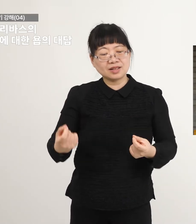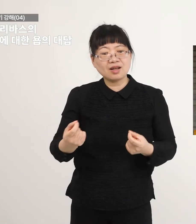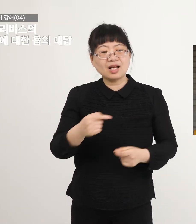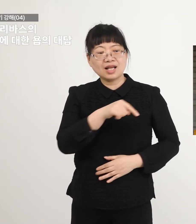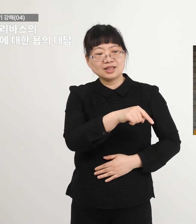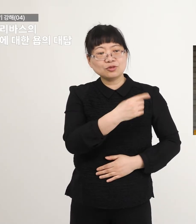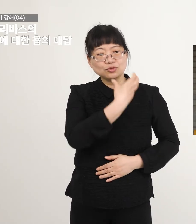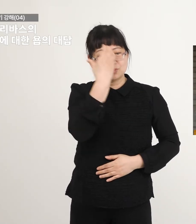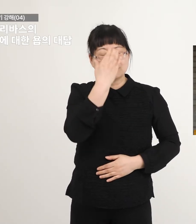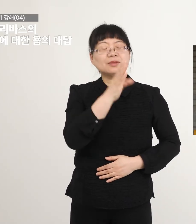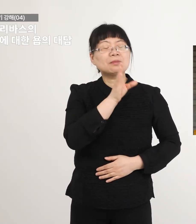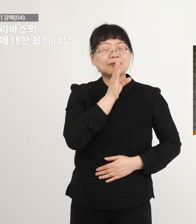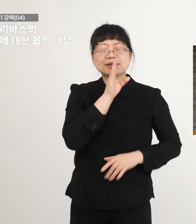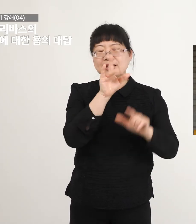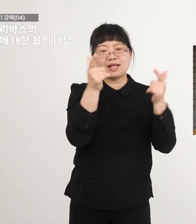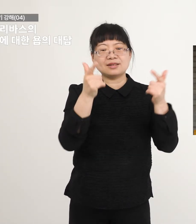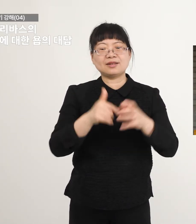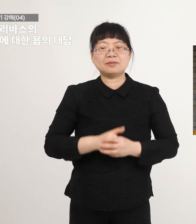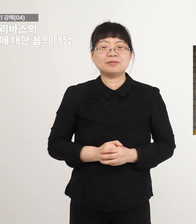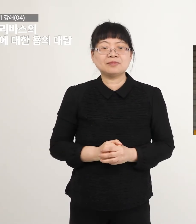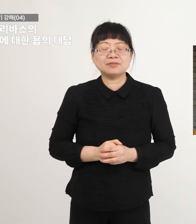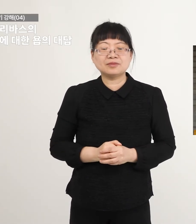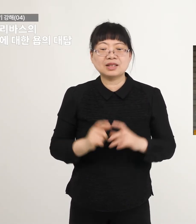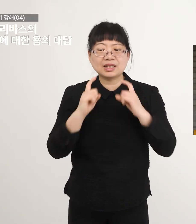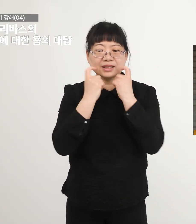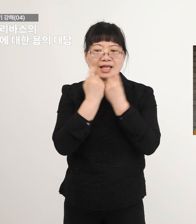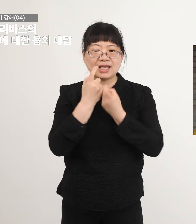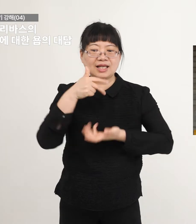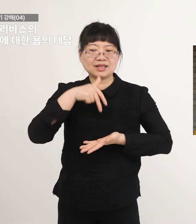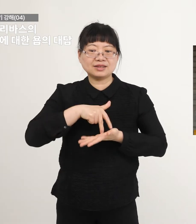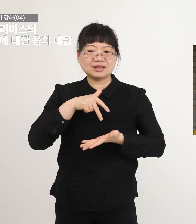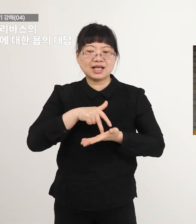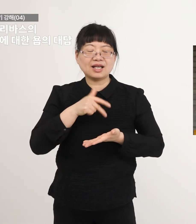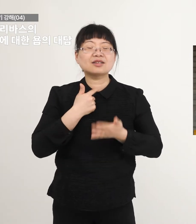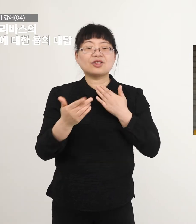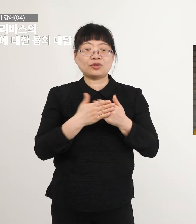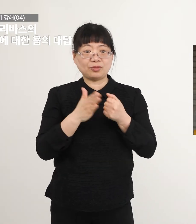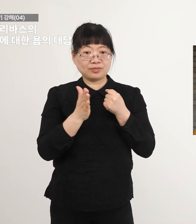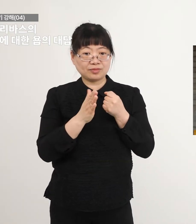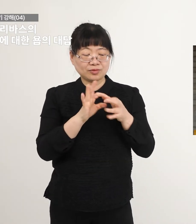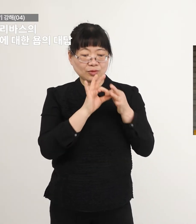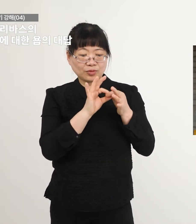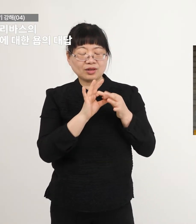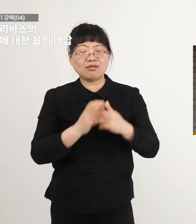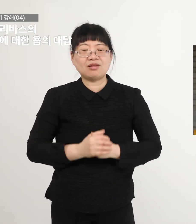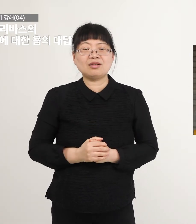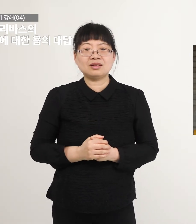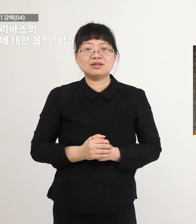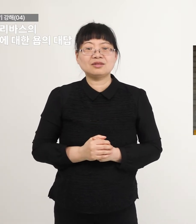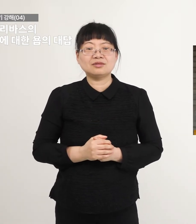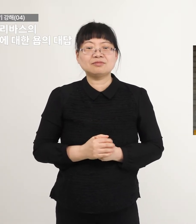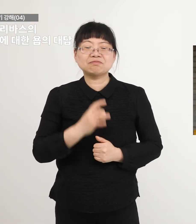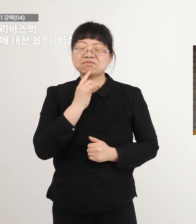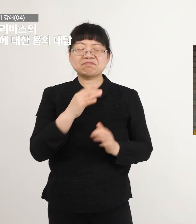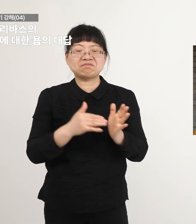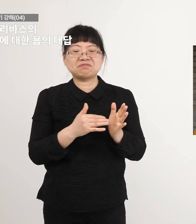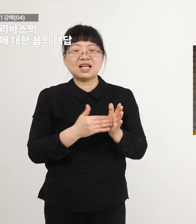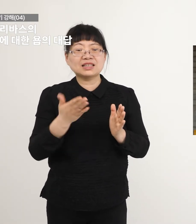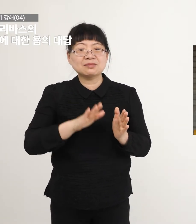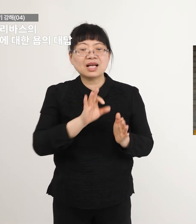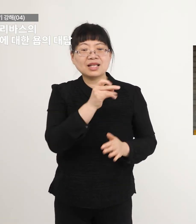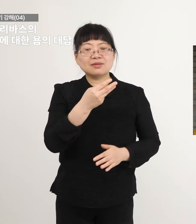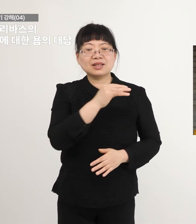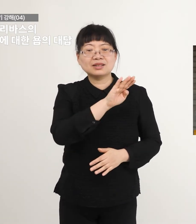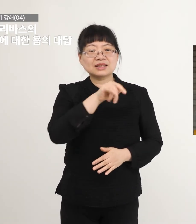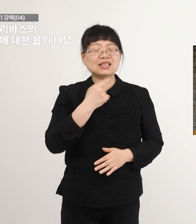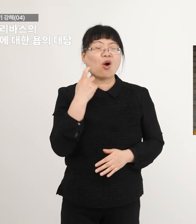옳은 환상이 아니에요. 주관적인 환상을 통해서 그렇다고 해서 엘리바스가 거짓말을 하는